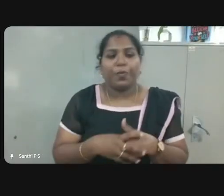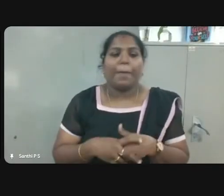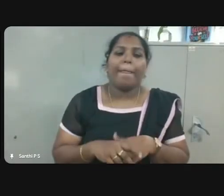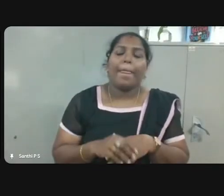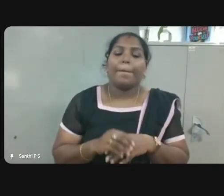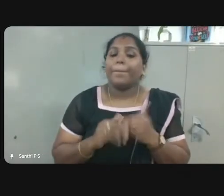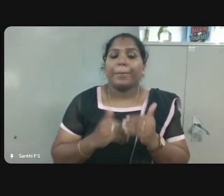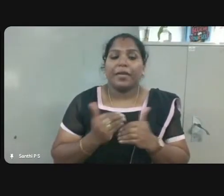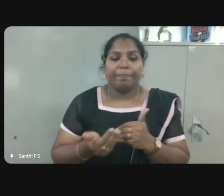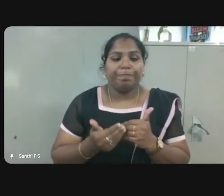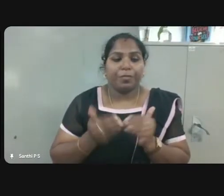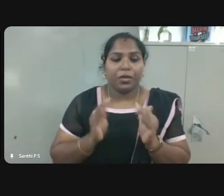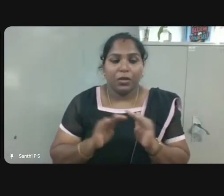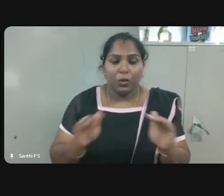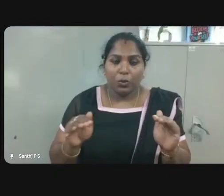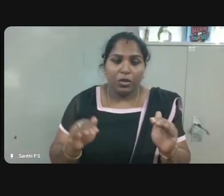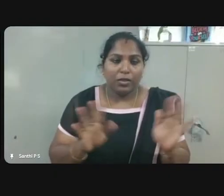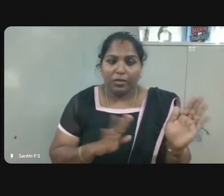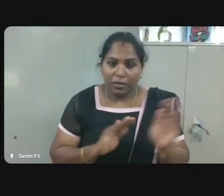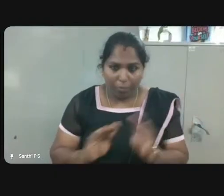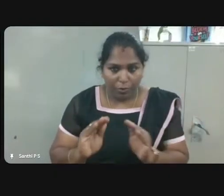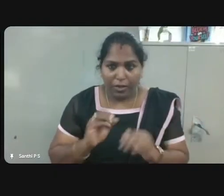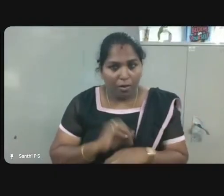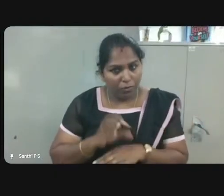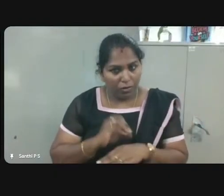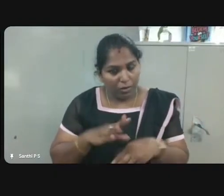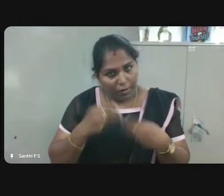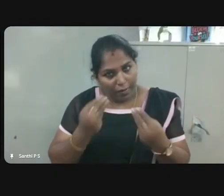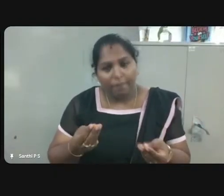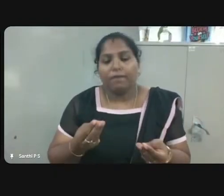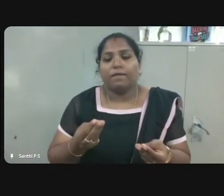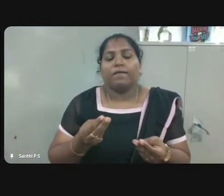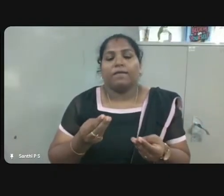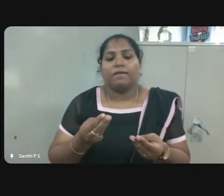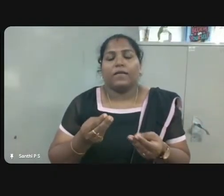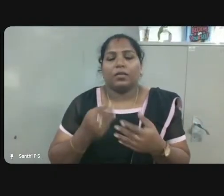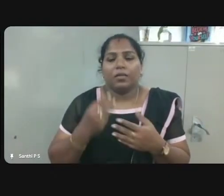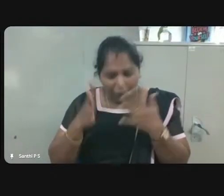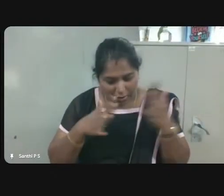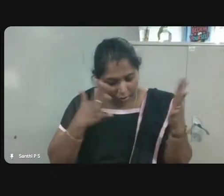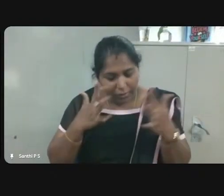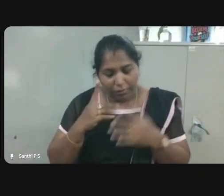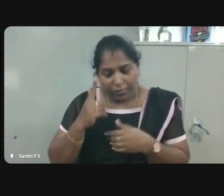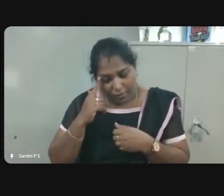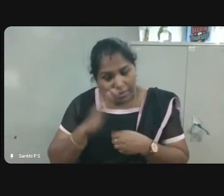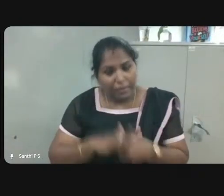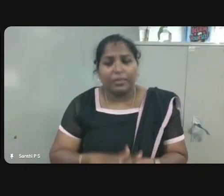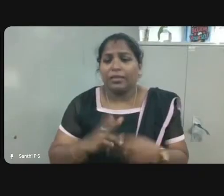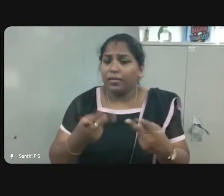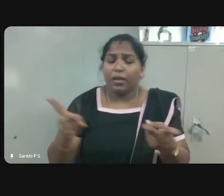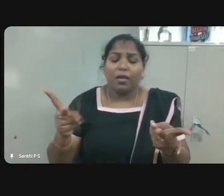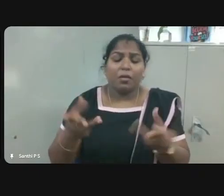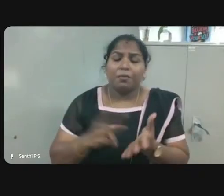ഇതിന്റെ പുറമെ കുട്ടികൾക്കും ഈ സപ്പോർട്ടീവ് കൗൺസിലിംഗ് കൊടുക്കും. അവർക്ക് ഈ ഇങ്ങനെയുള്ള ഉത്കണ്ഠ, സമ്മർദ്ദം ഇതൊക്കെ എങ്ങനെ കൈകാര്യം ചെയ്യണം